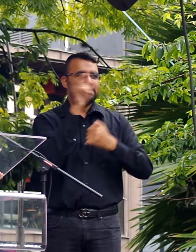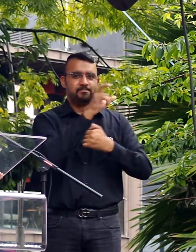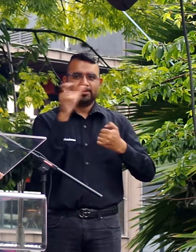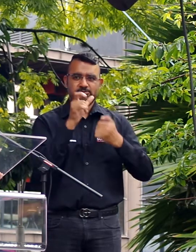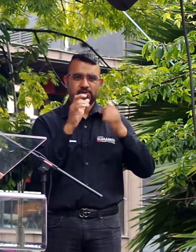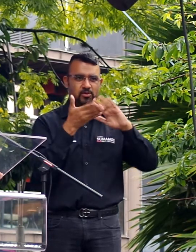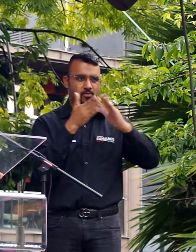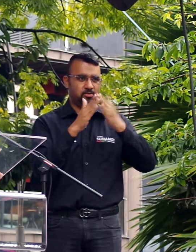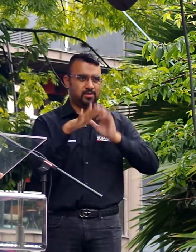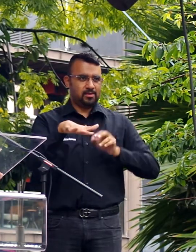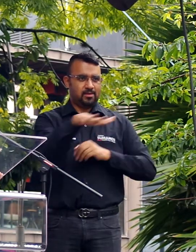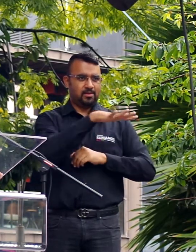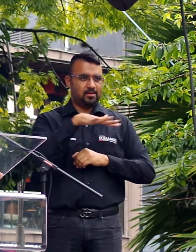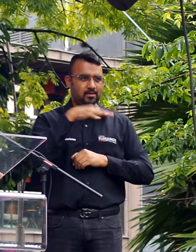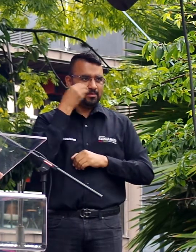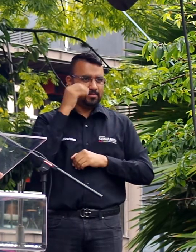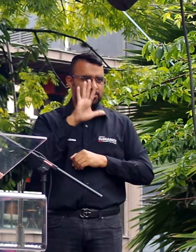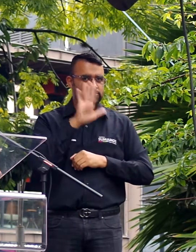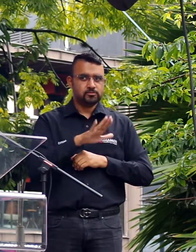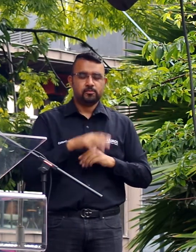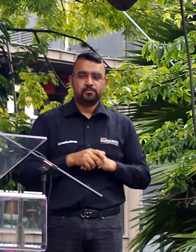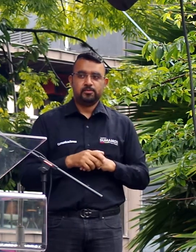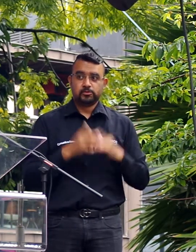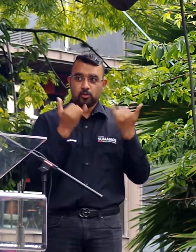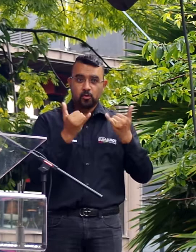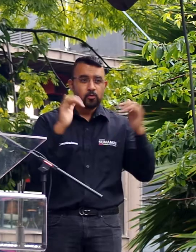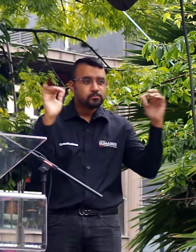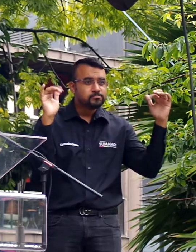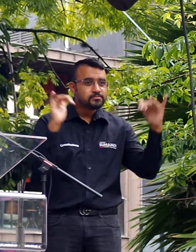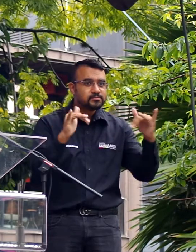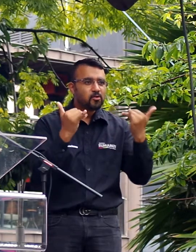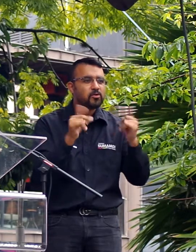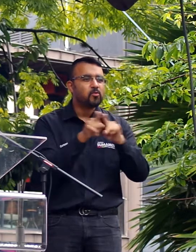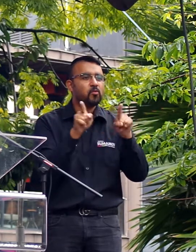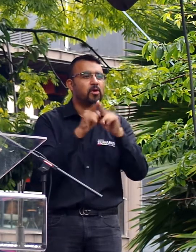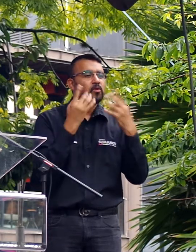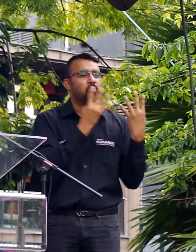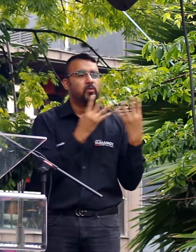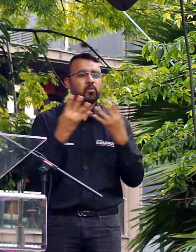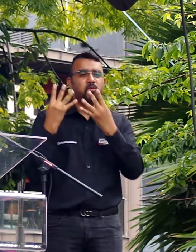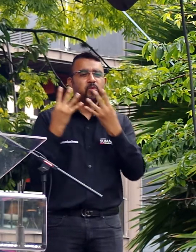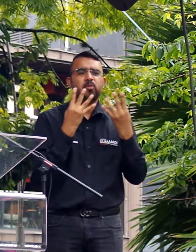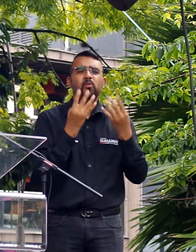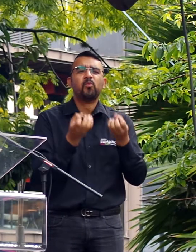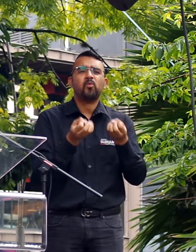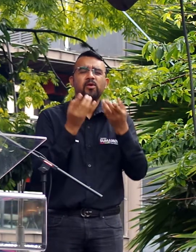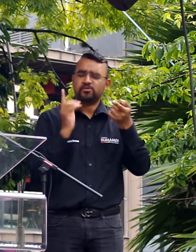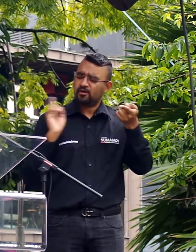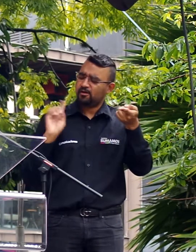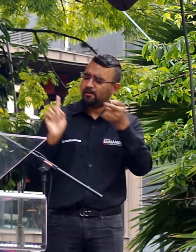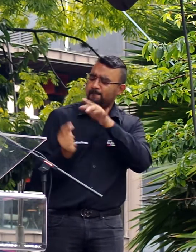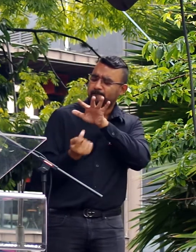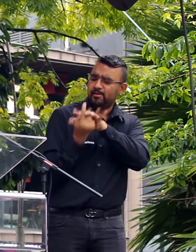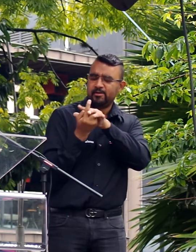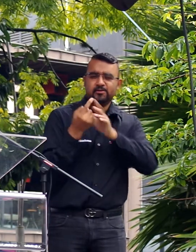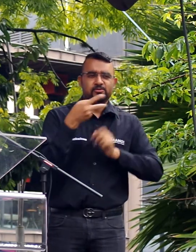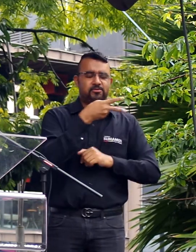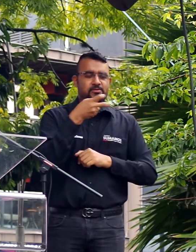envigadeña que nos acompañan en este cumpleaños número 247 de nuestro